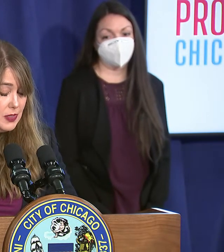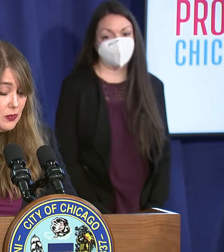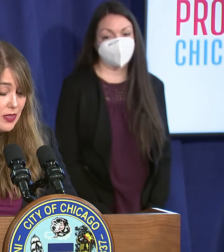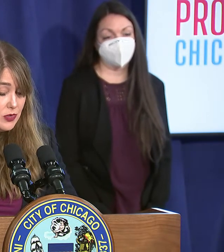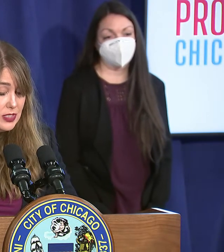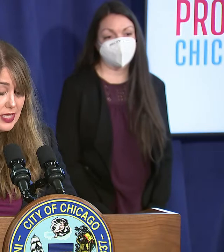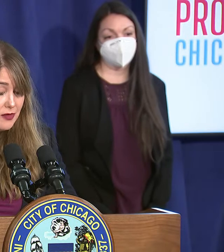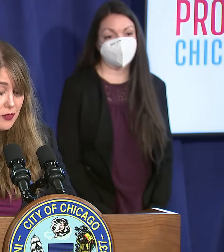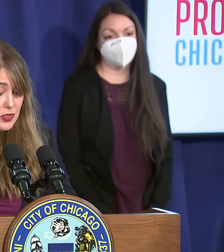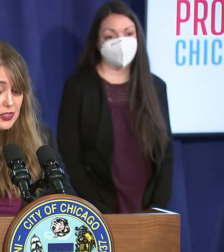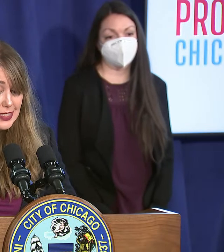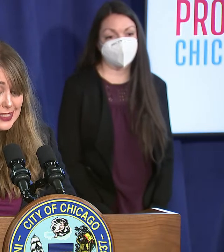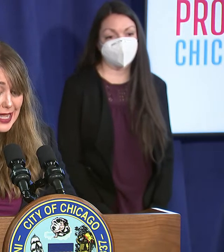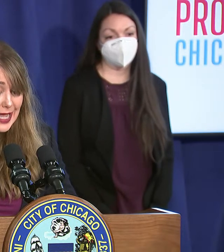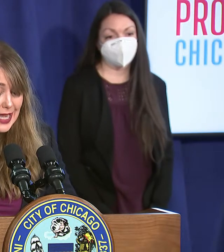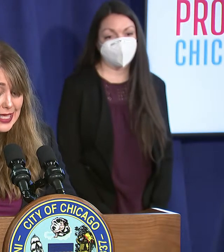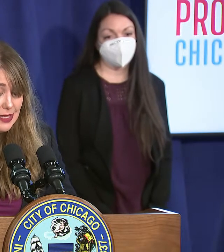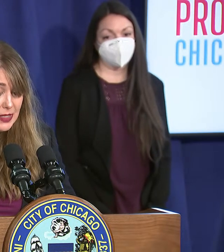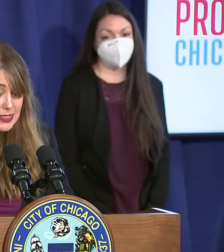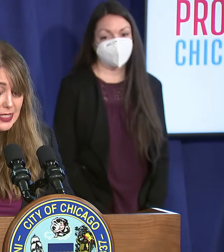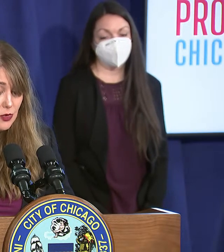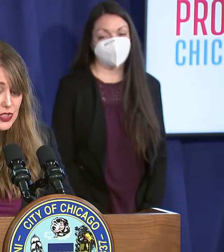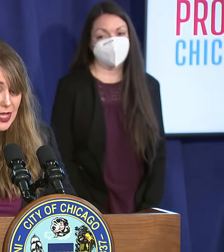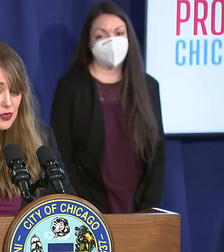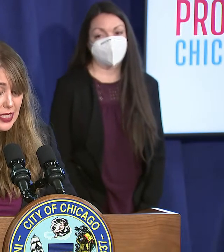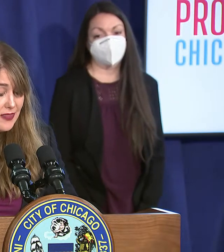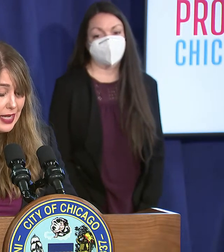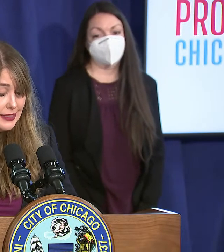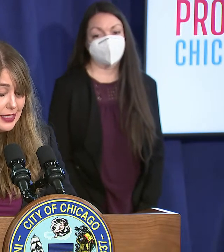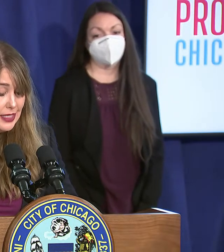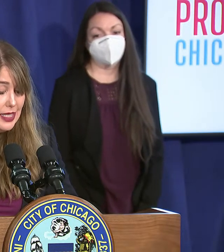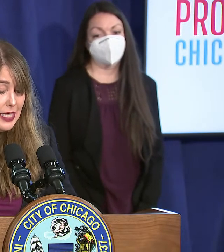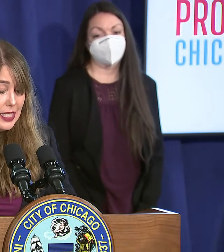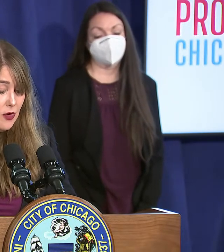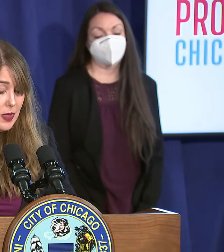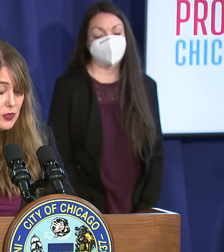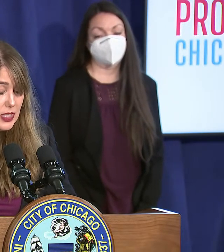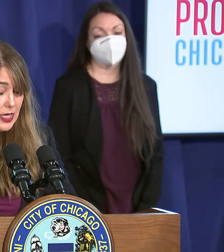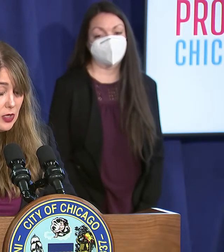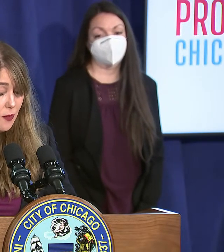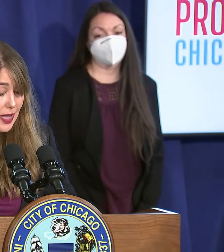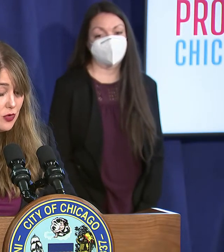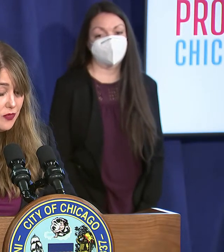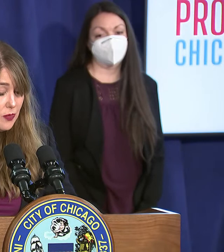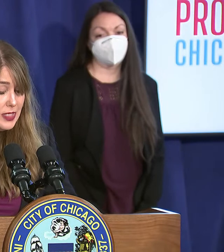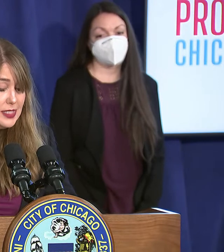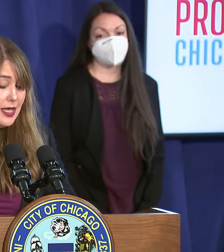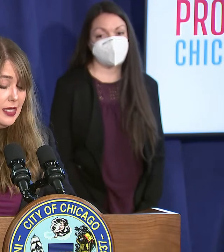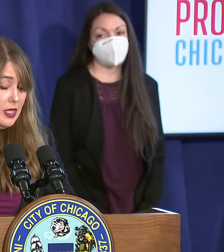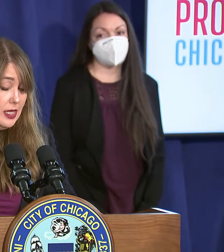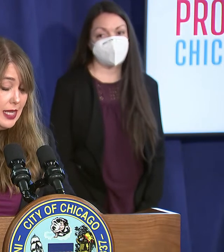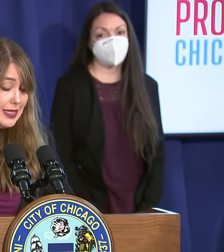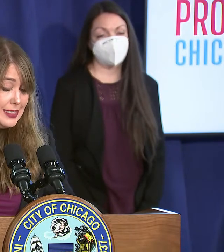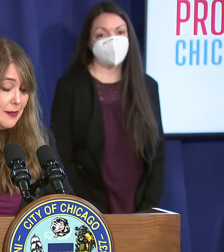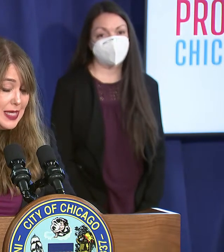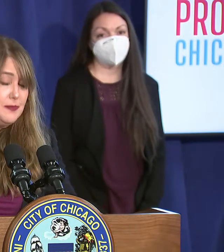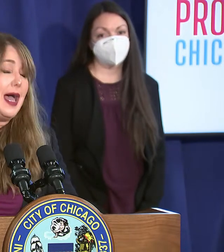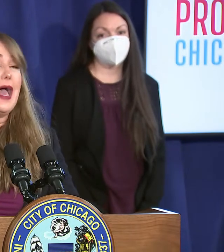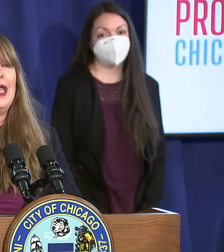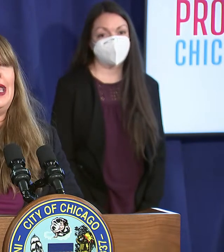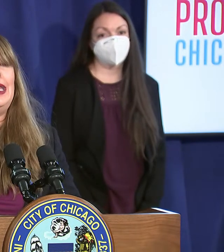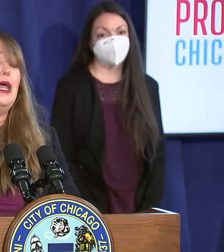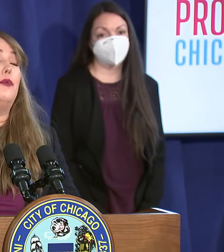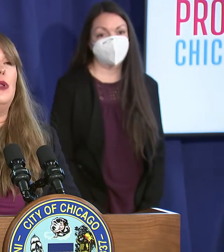deben recibir una dosis de refuerzo si están elegibles de 12 años en adelante, y lo vemos con mayor frecuencia, la tasa